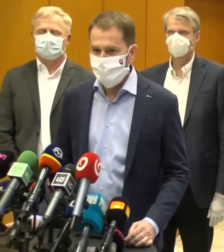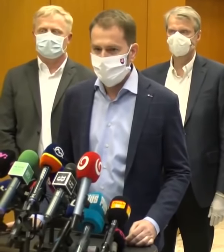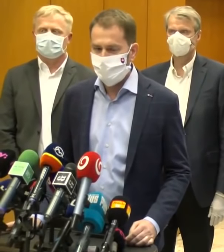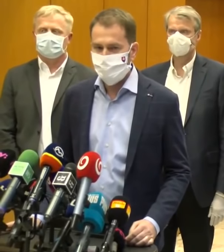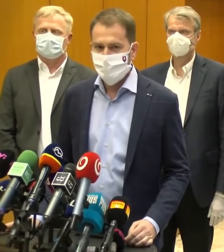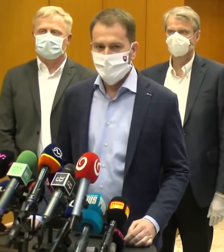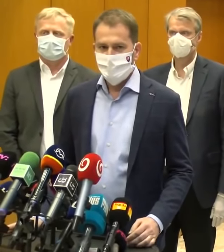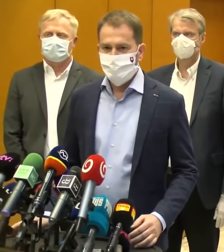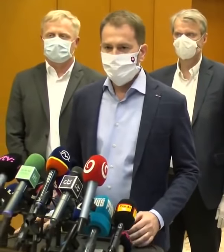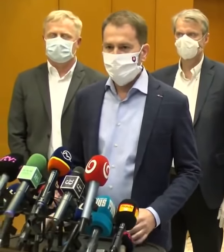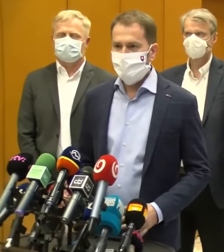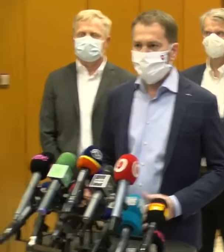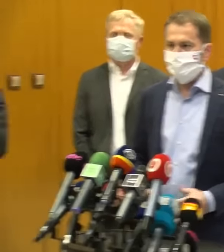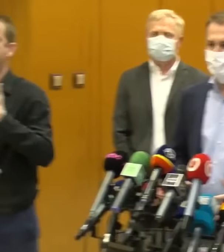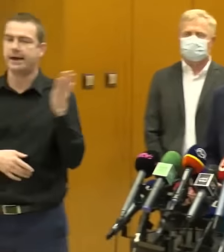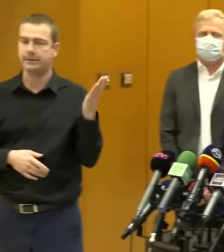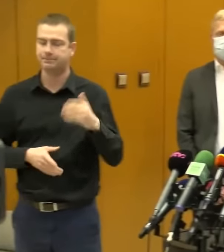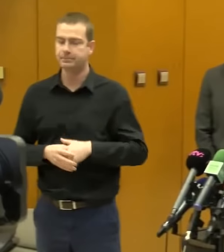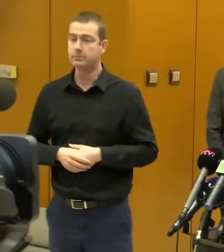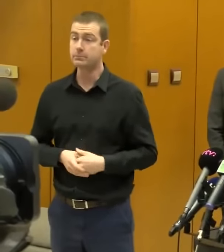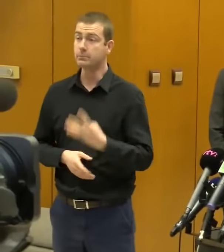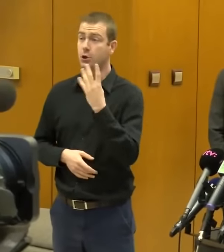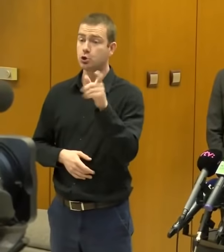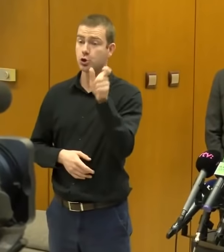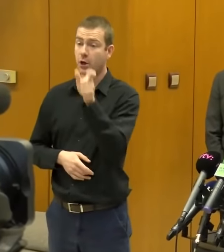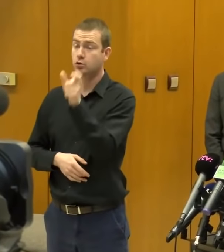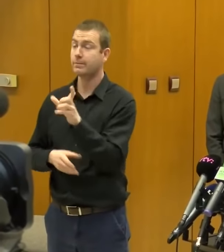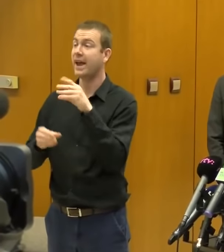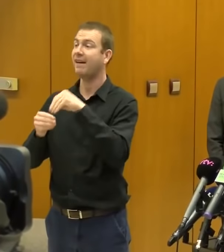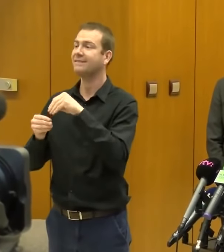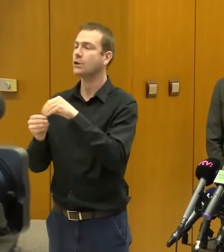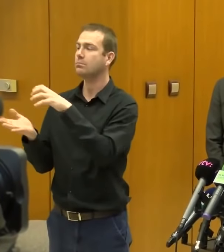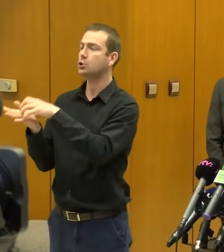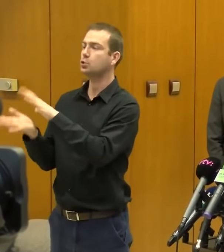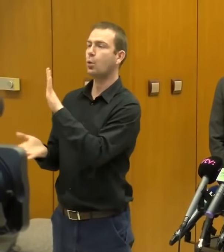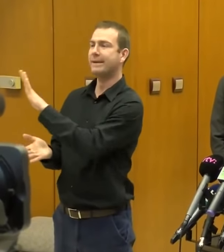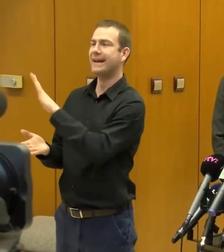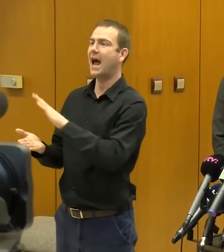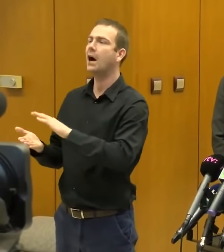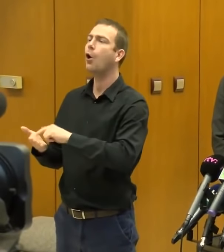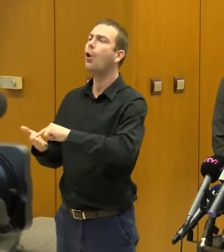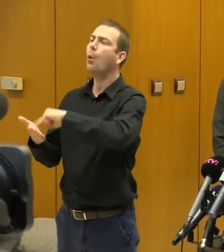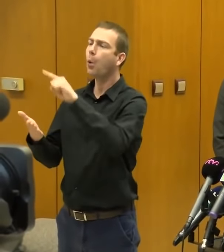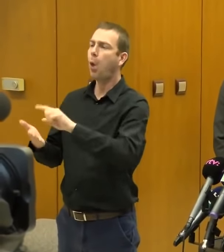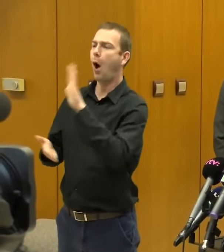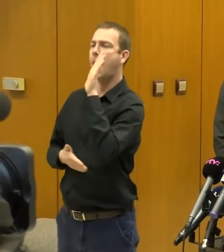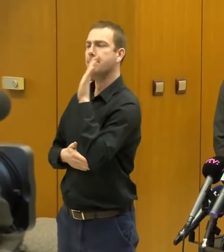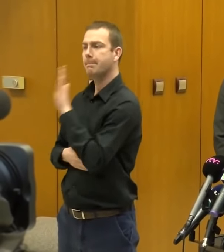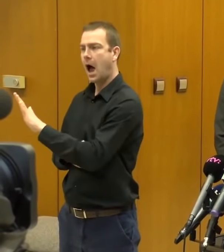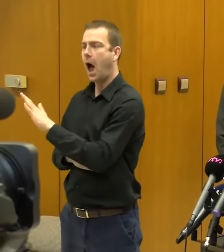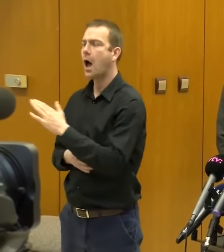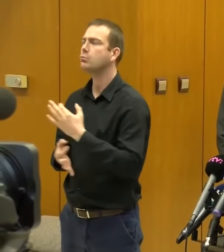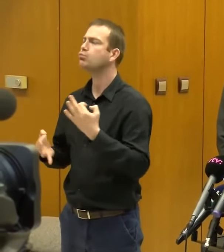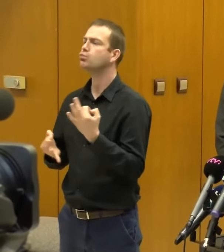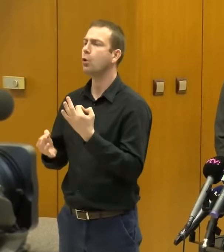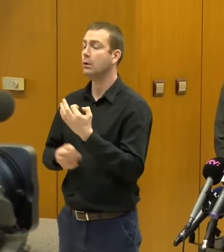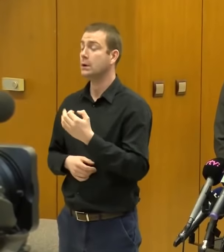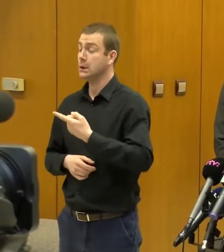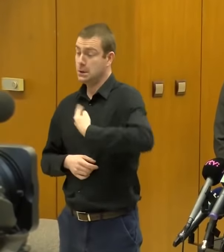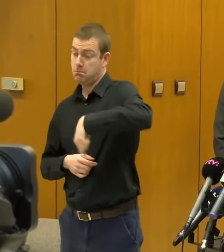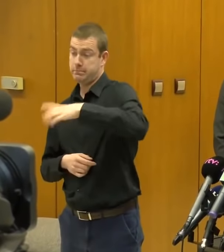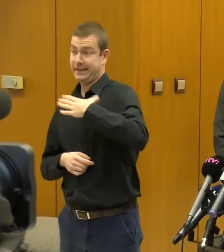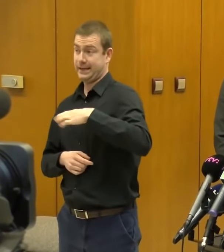Vladimír Krčmery. Títo ľudia budú tvoriť jadro tímu, ktorého úlohou je, aby sme zosúladili procesy